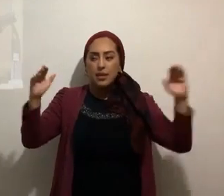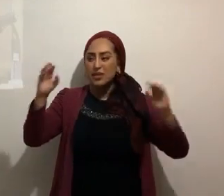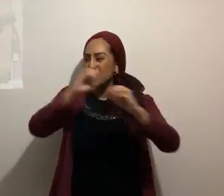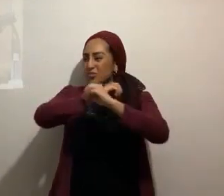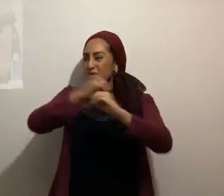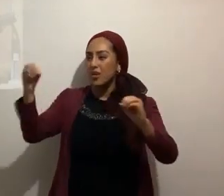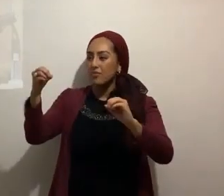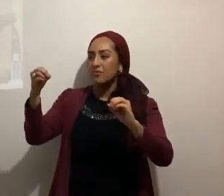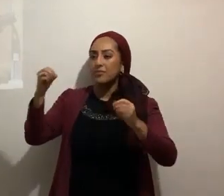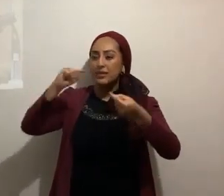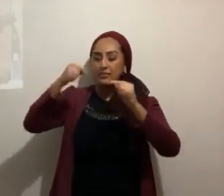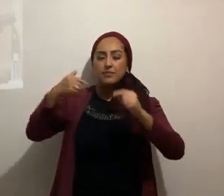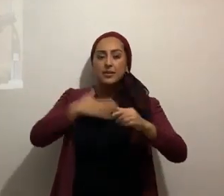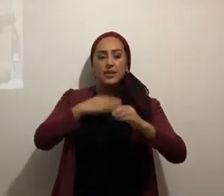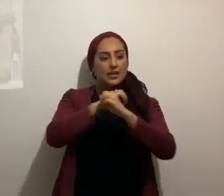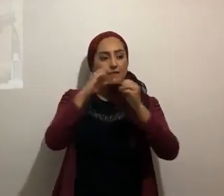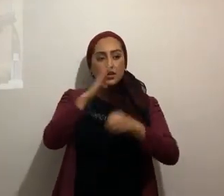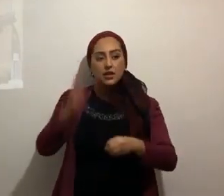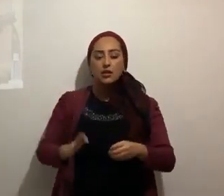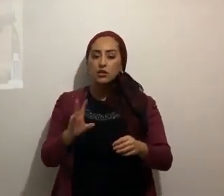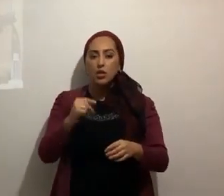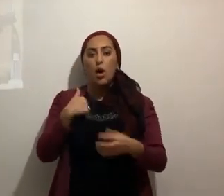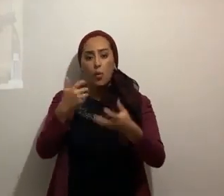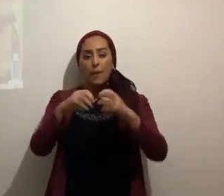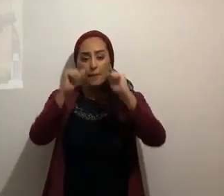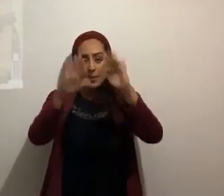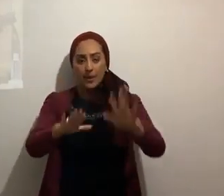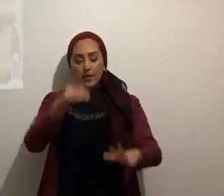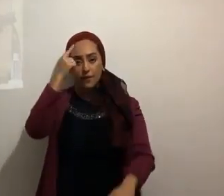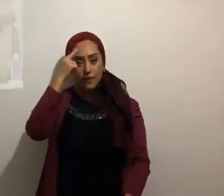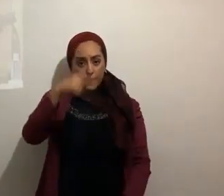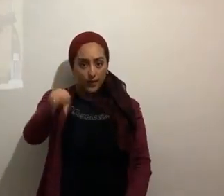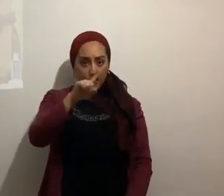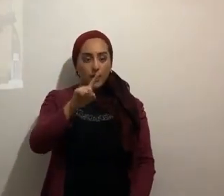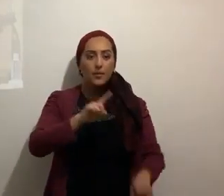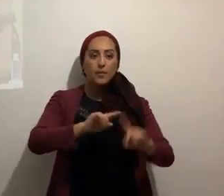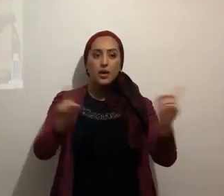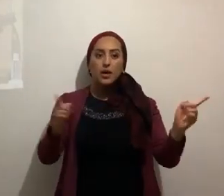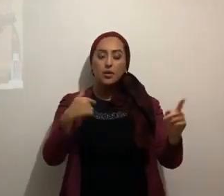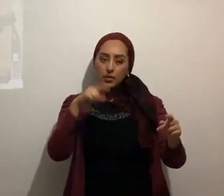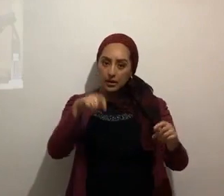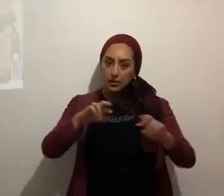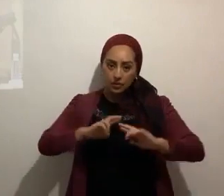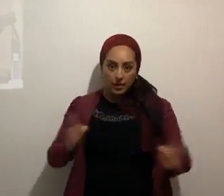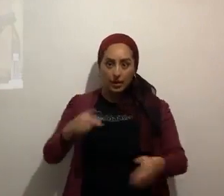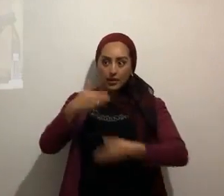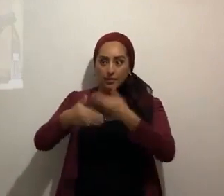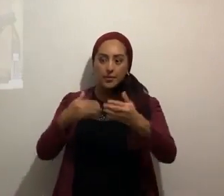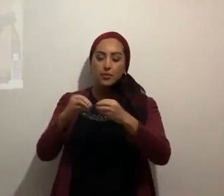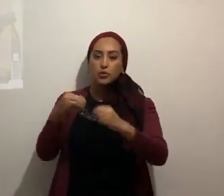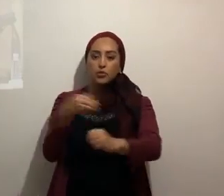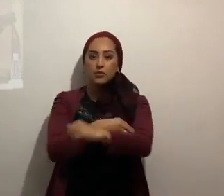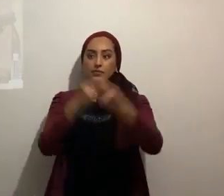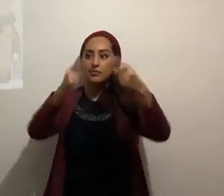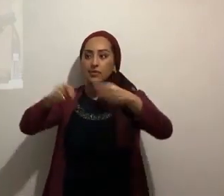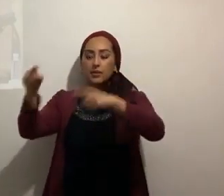un rasguño. Yo te deseo bendición, pero vámonos preparando porque vienen las cosas